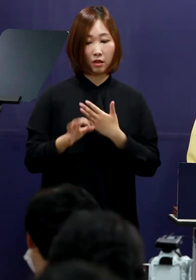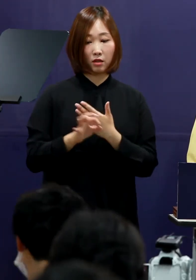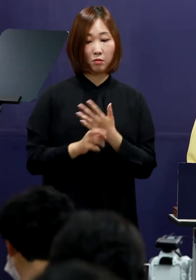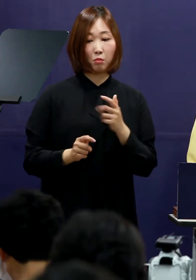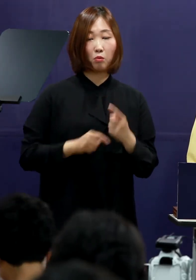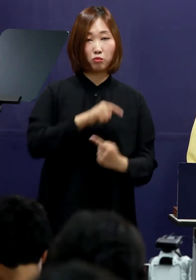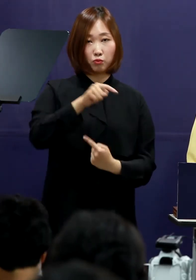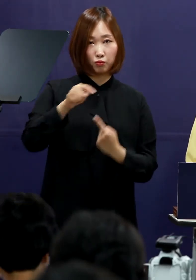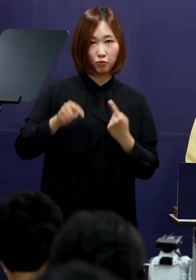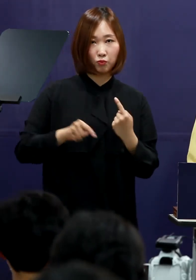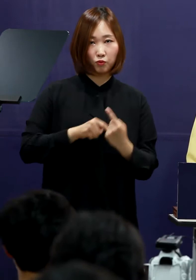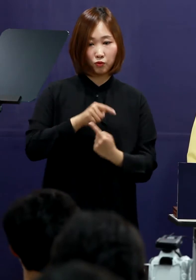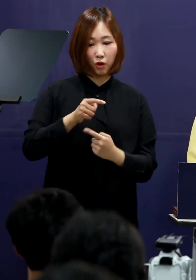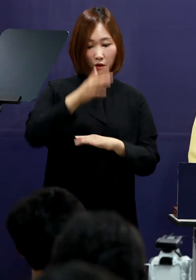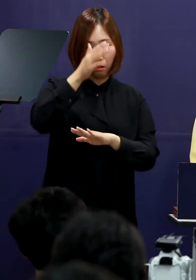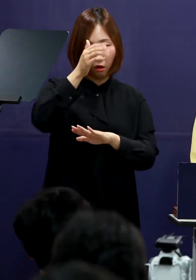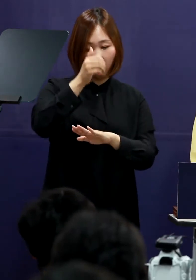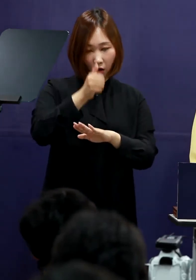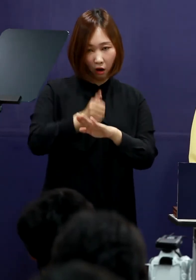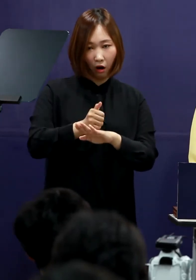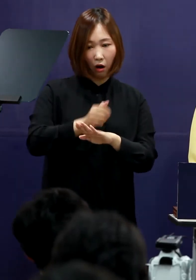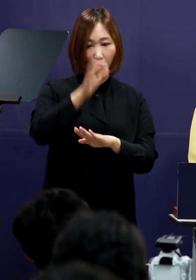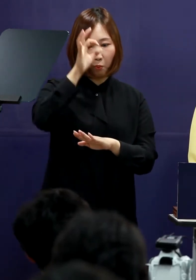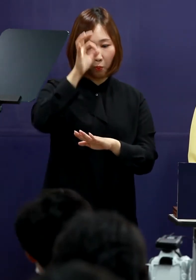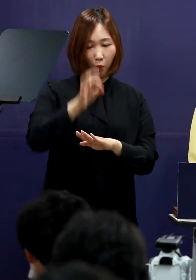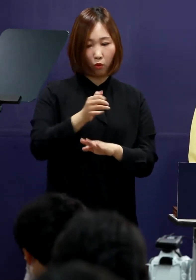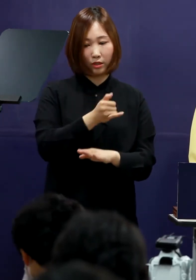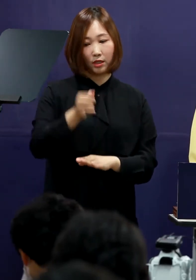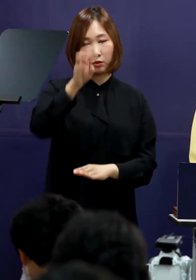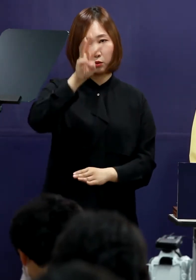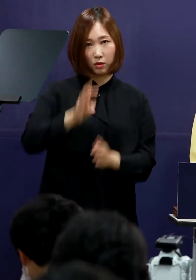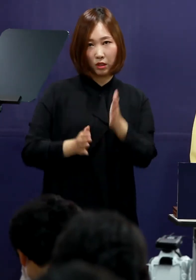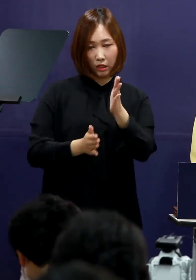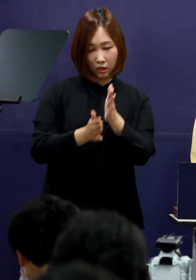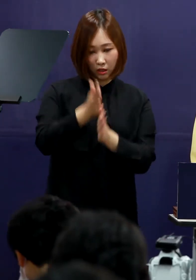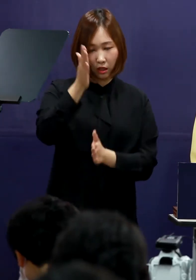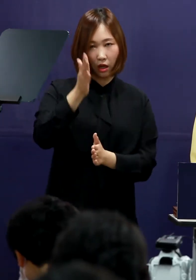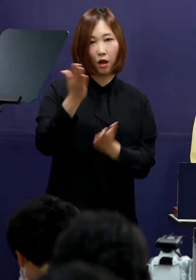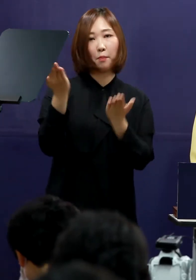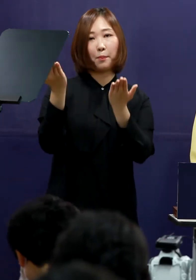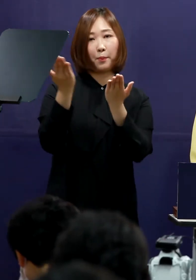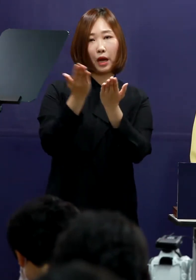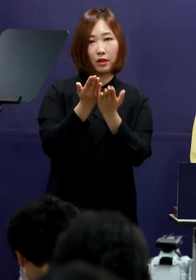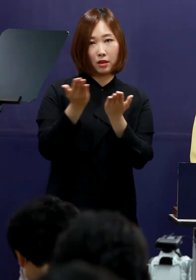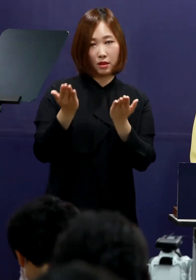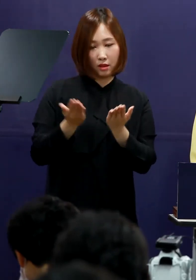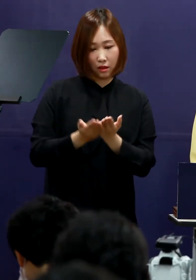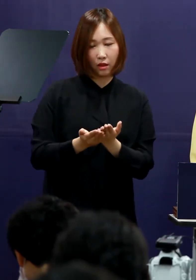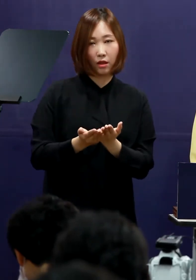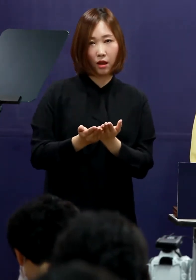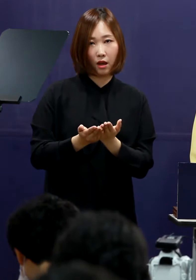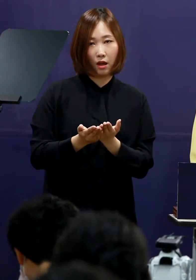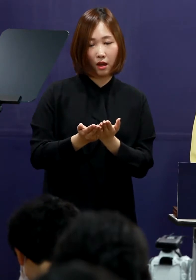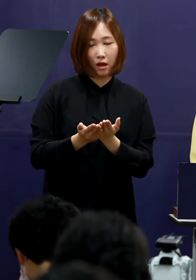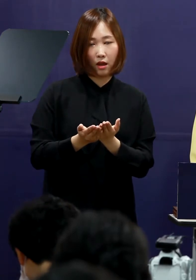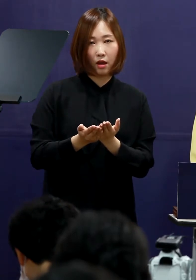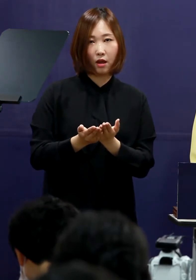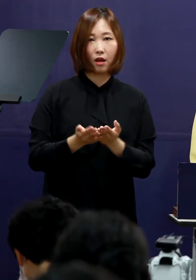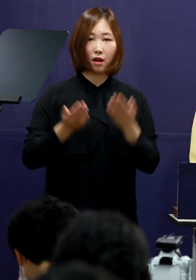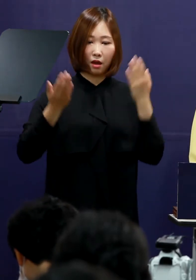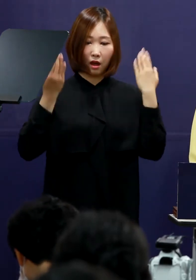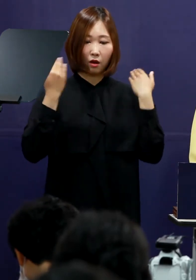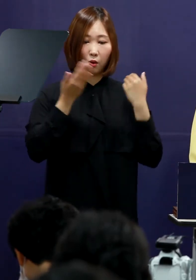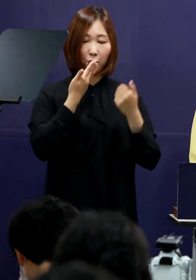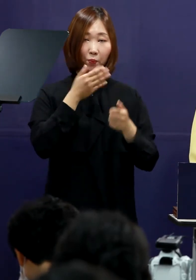운영 결과를 토대로 해서 우리 시의 여건에 맞는 최적화된 급식 센터 운영